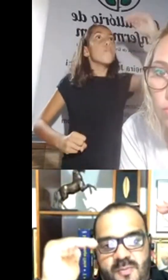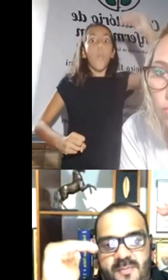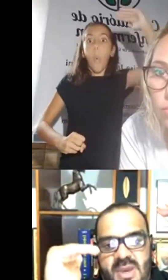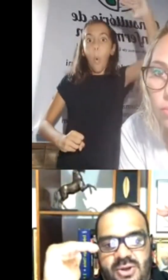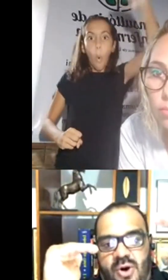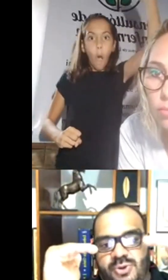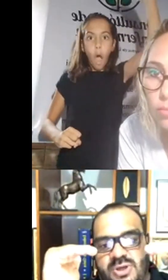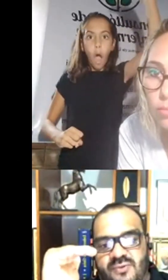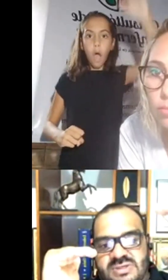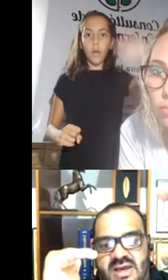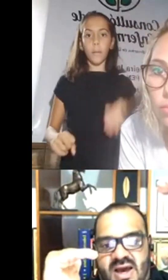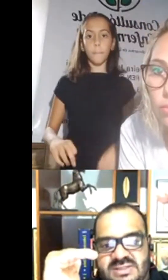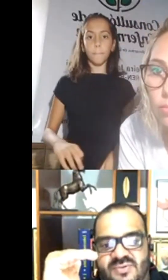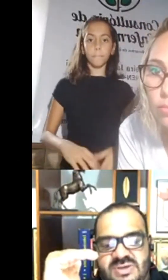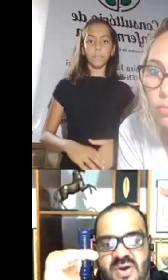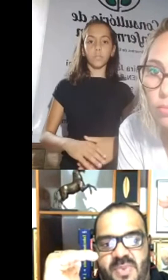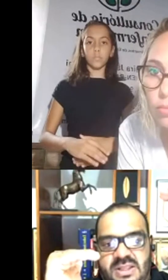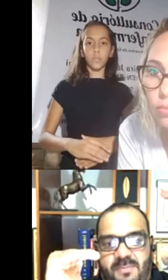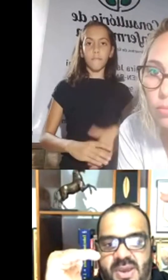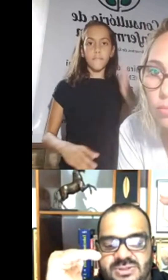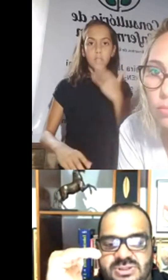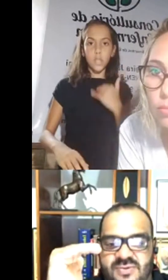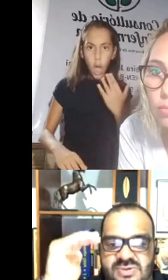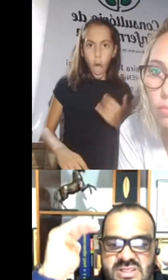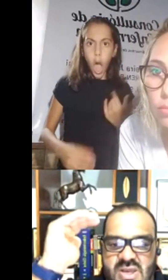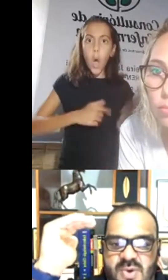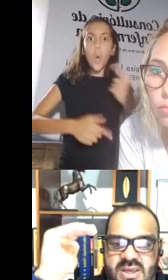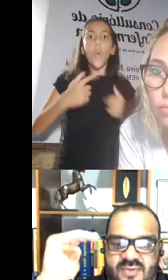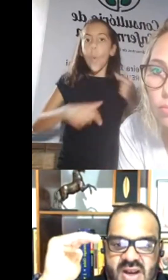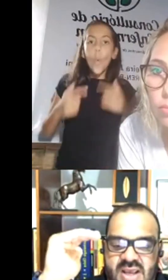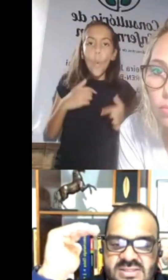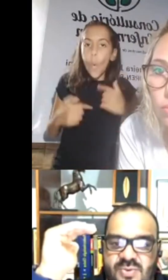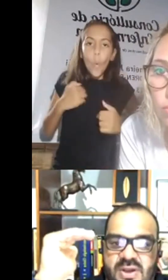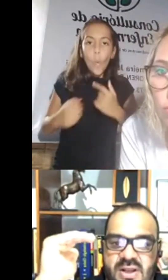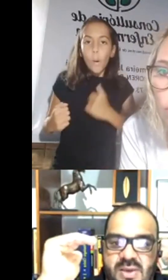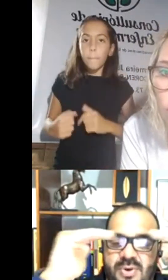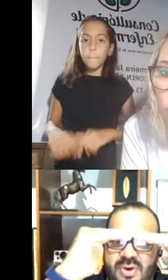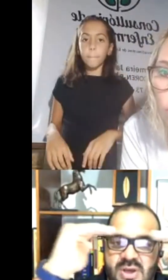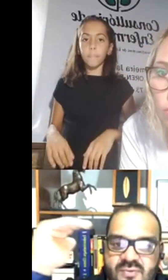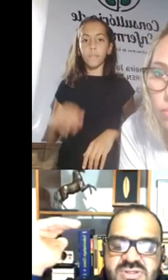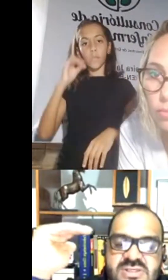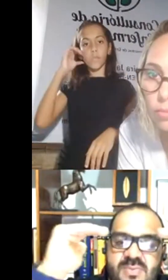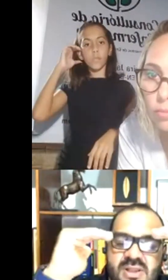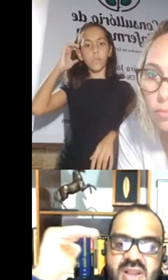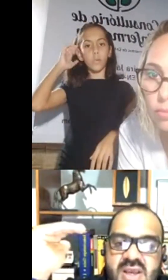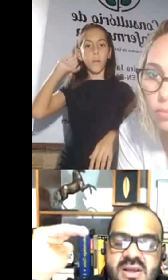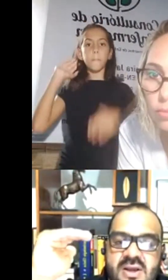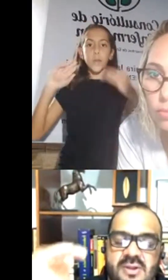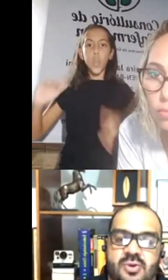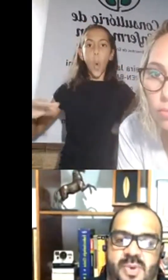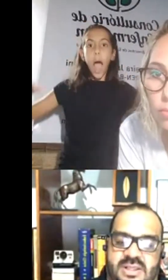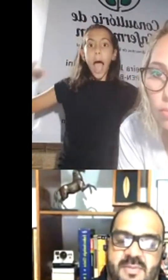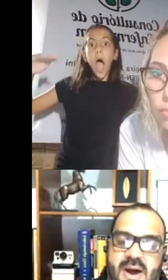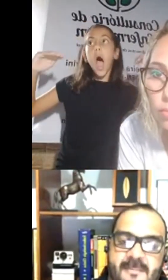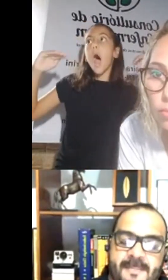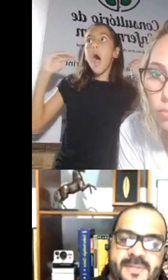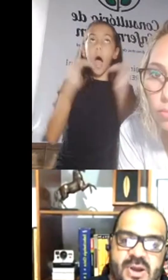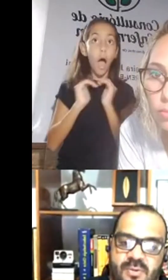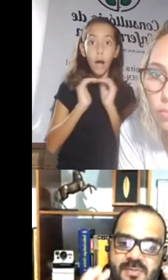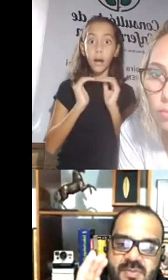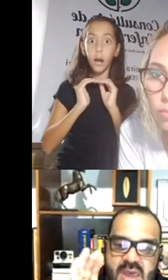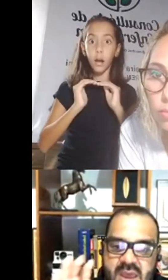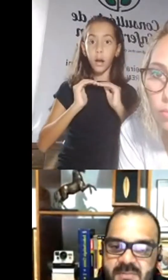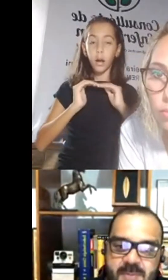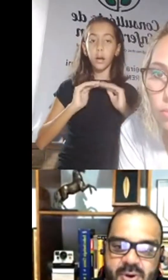consumo menor do que você gasta, você vai perder peso. Se você tem uma equivalência, um equilíbrio, você se mantém no patamar.